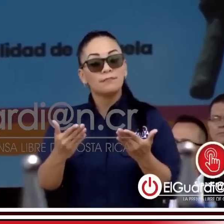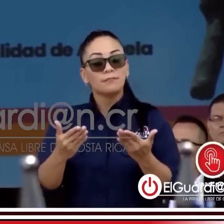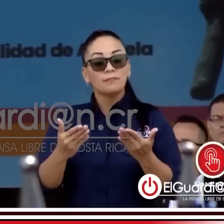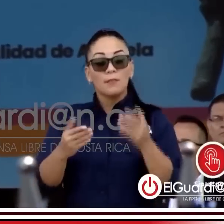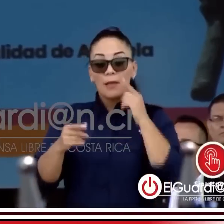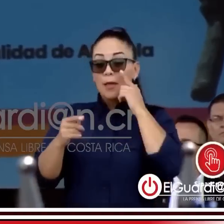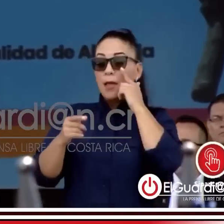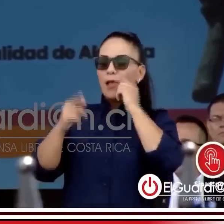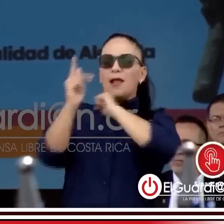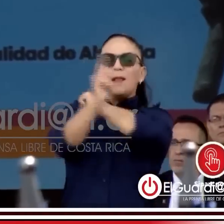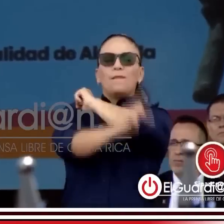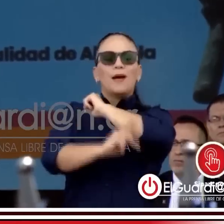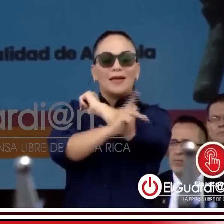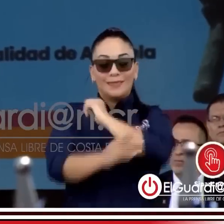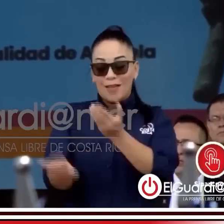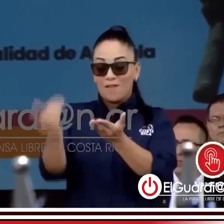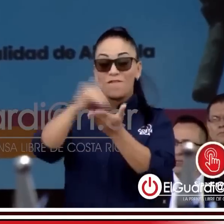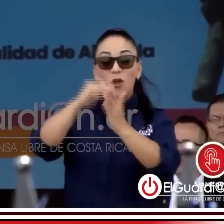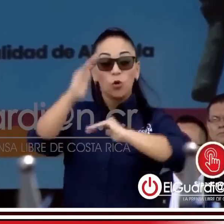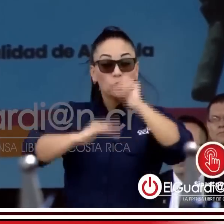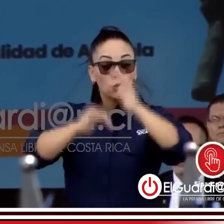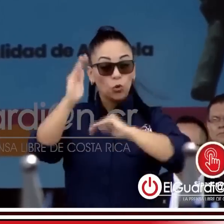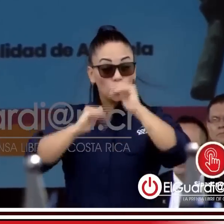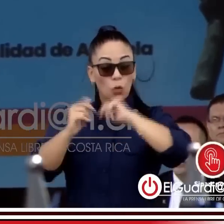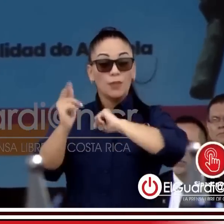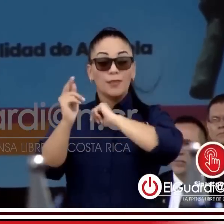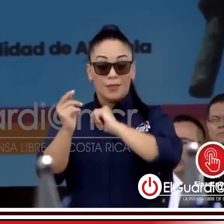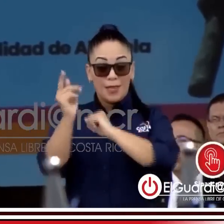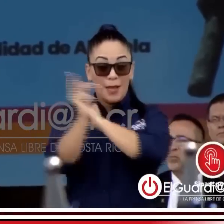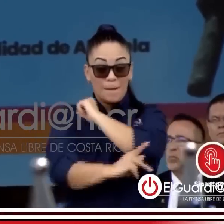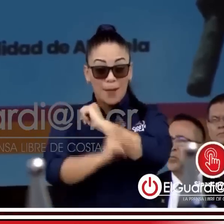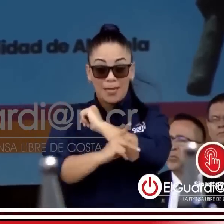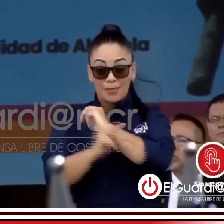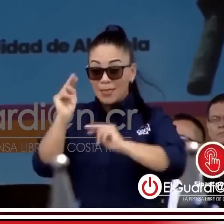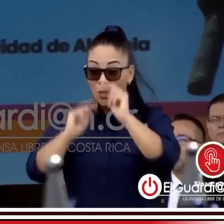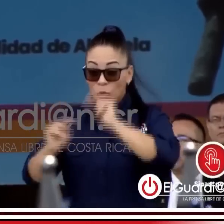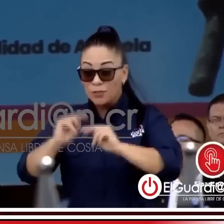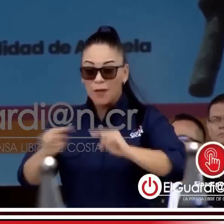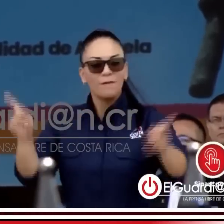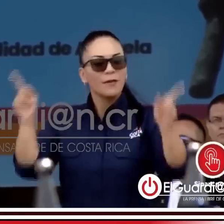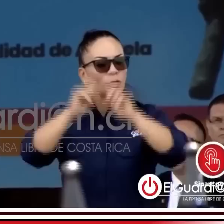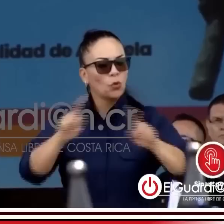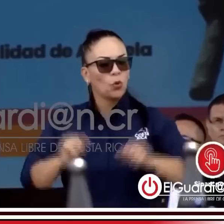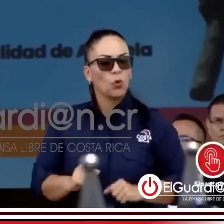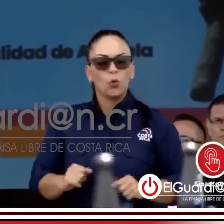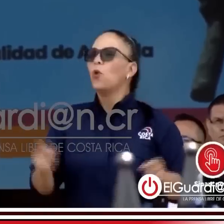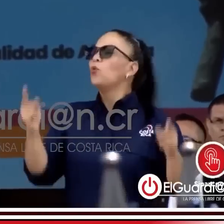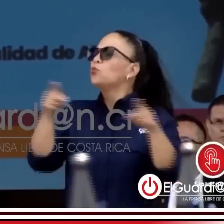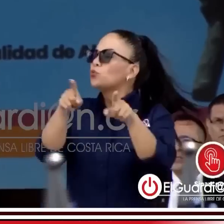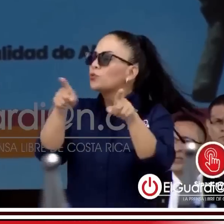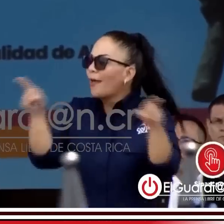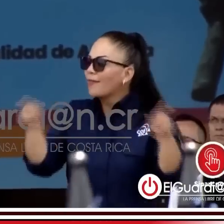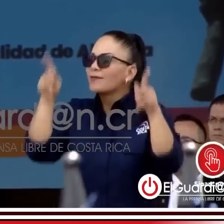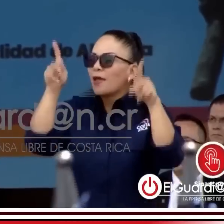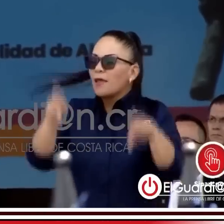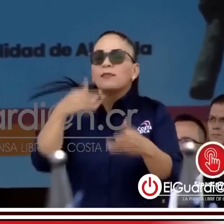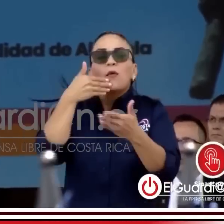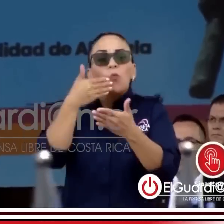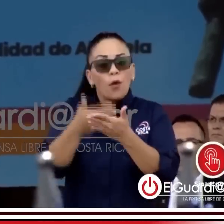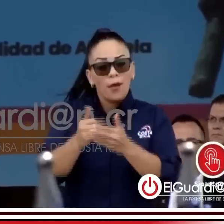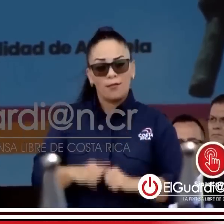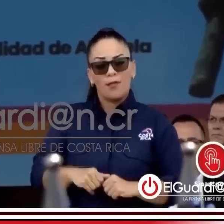país, la reconstrucción del país que ustedes, gente noble,